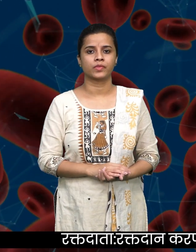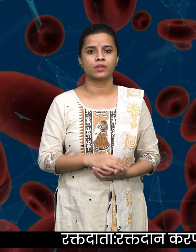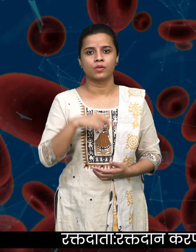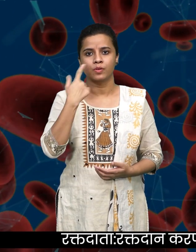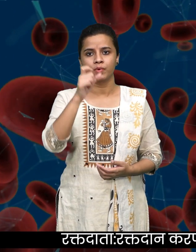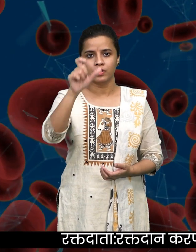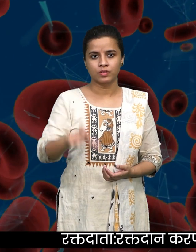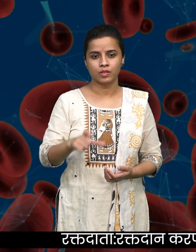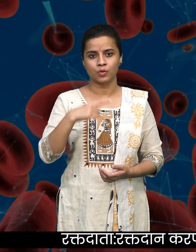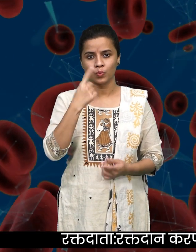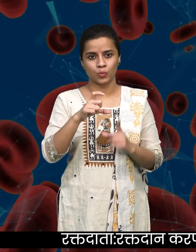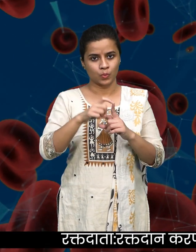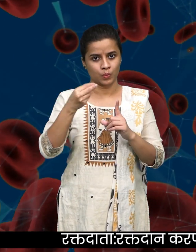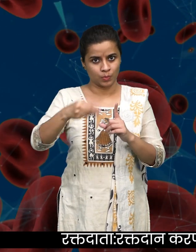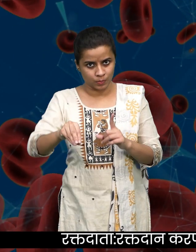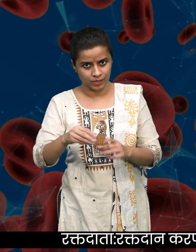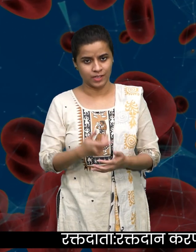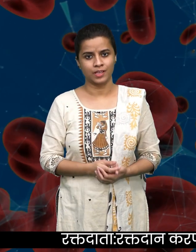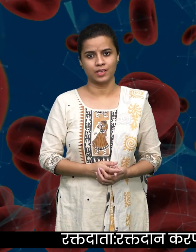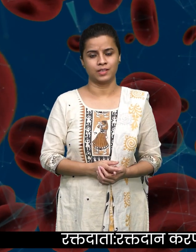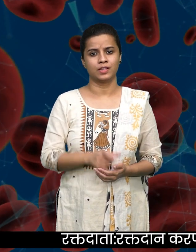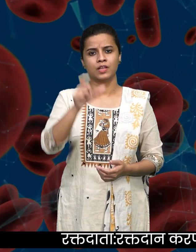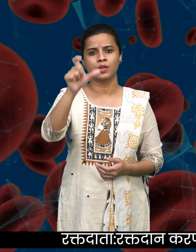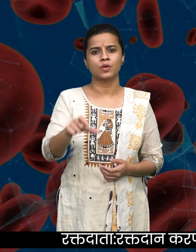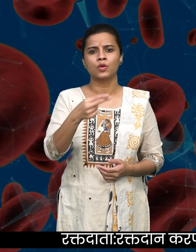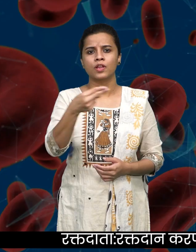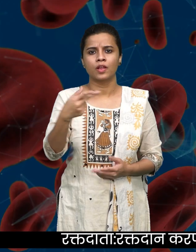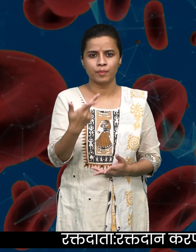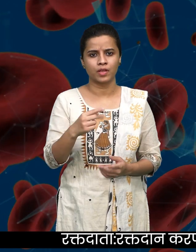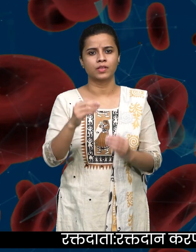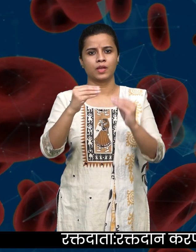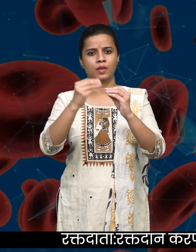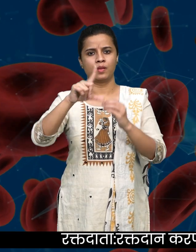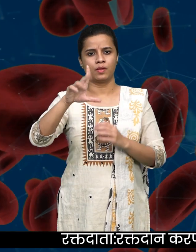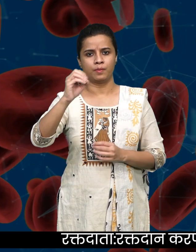रक्तदाता आणि रक्तदान करणाऱ्या व्यक्तीला रक्तदाता असे संबोधले जाते.